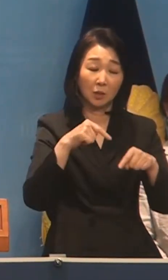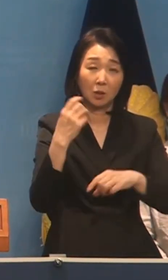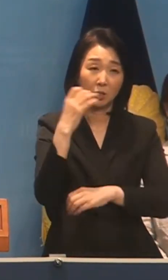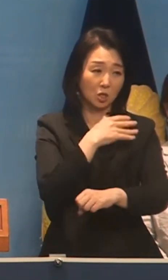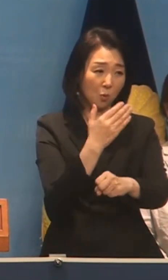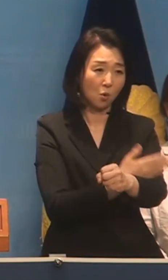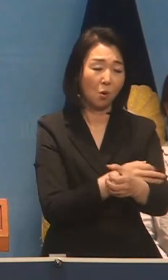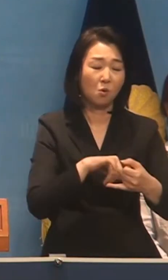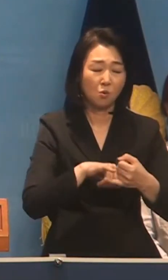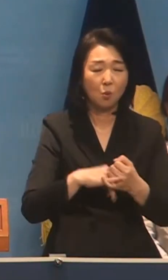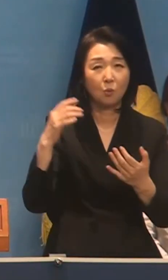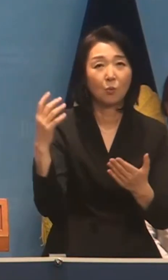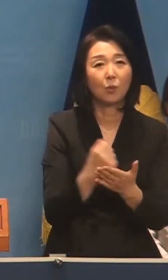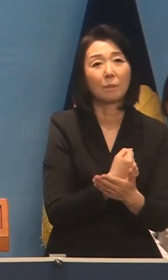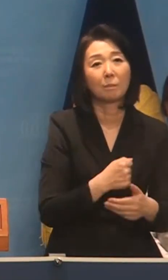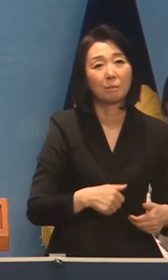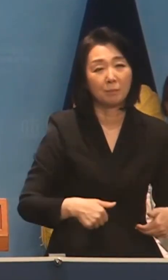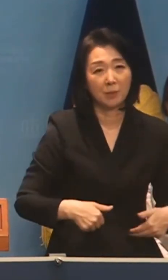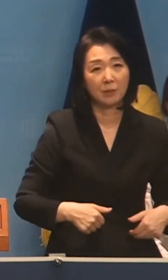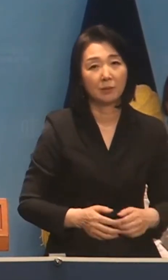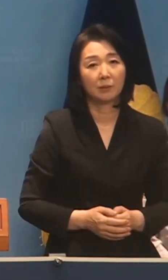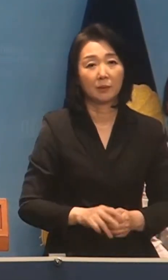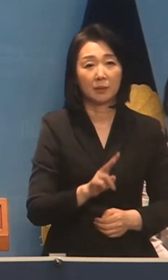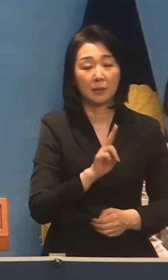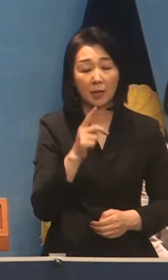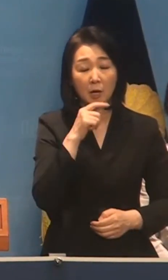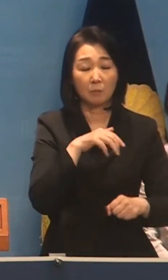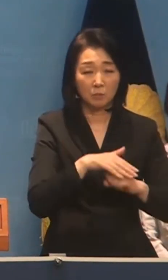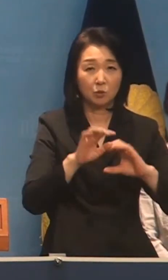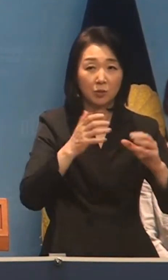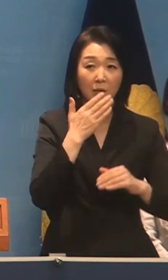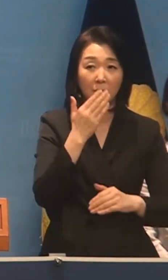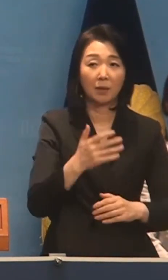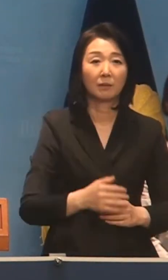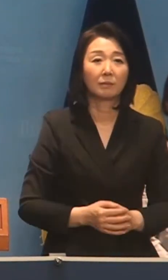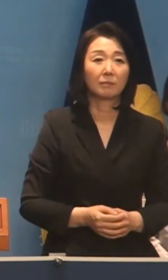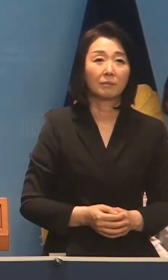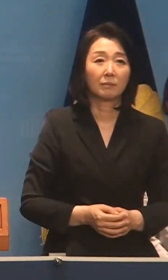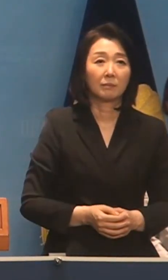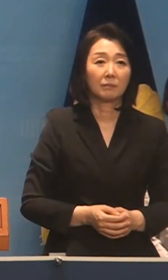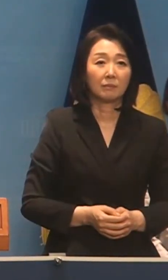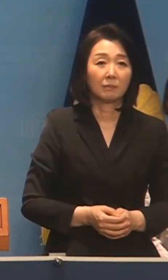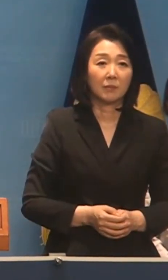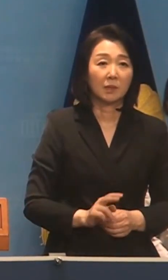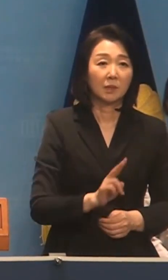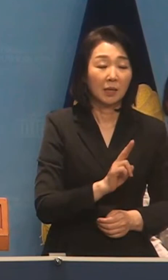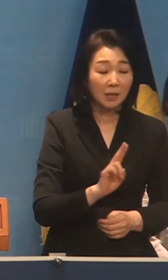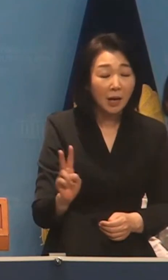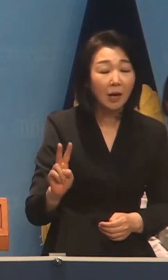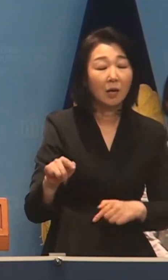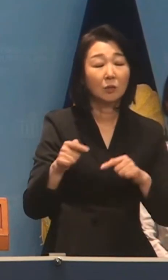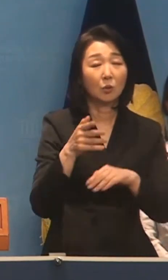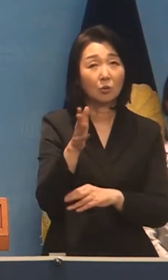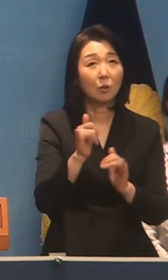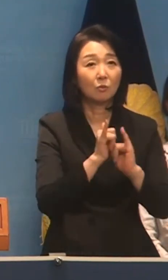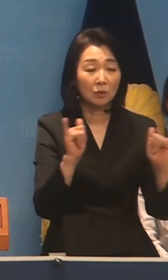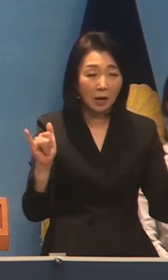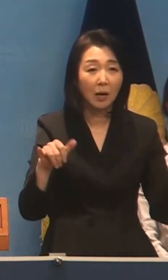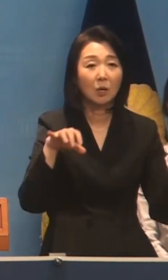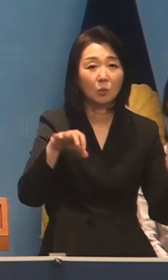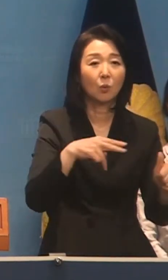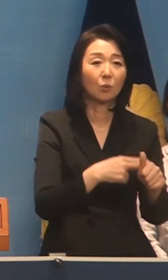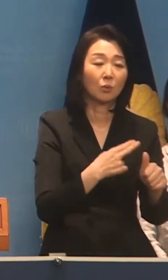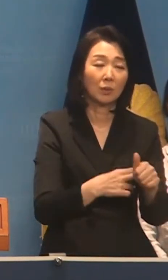정치기본권이 반드시 확보되어야 합니다. 그래야 민주국가일 수 있습니다. 그래야 교육 전문가인 현장